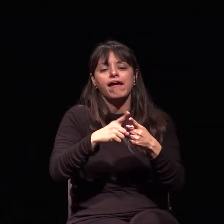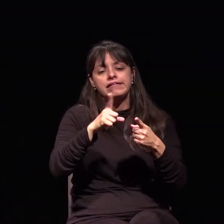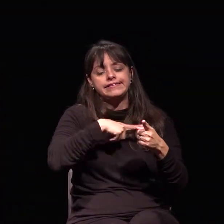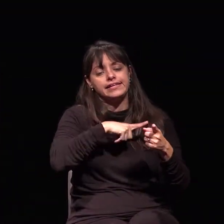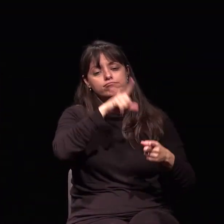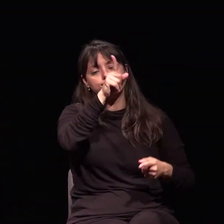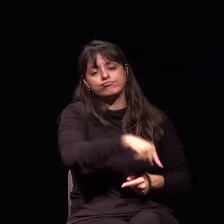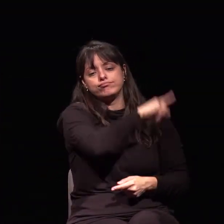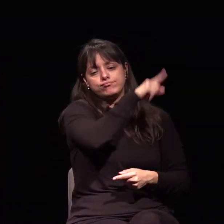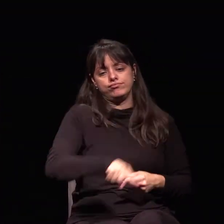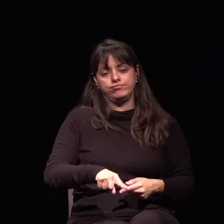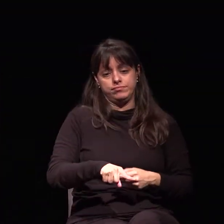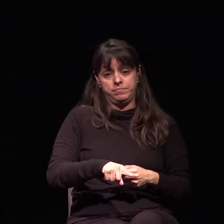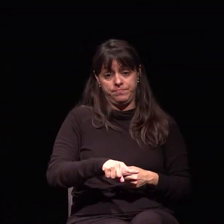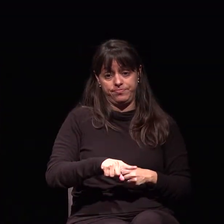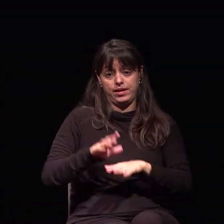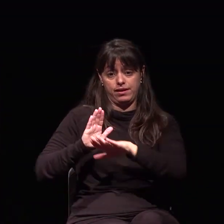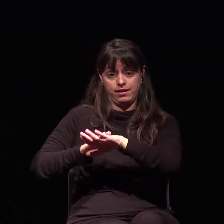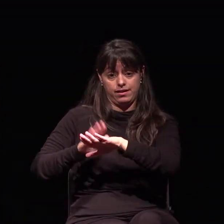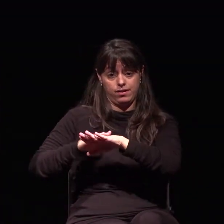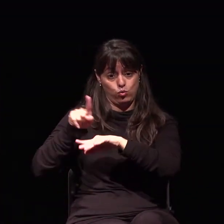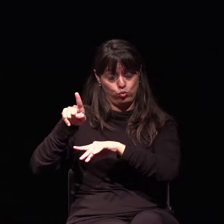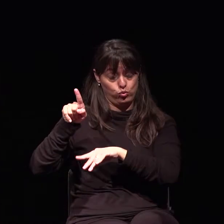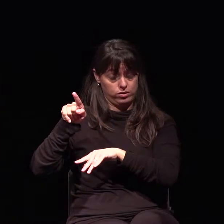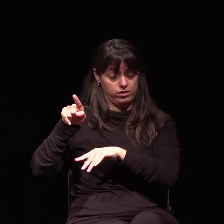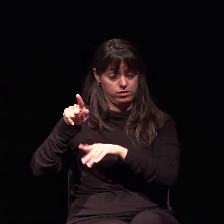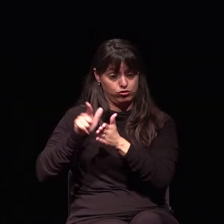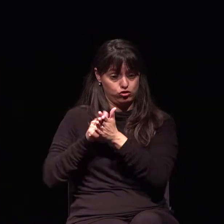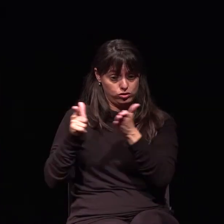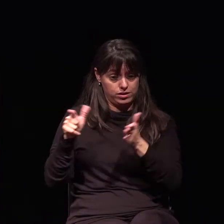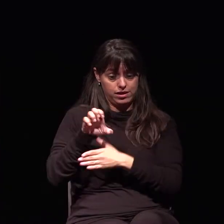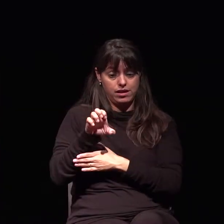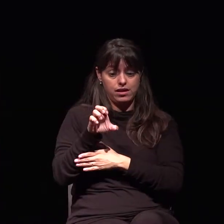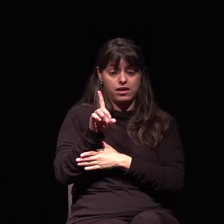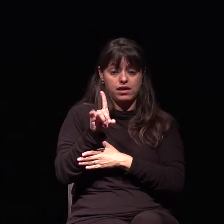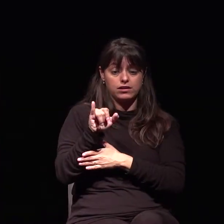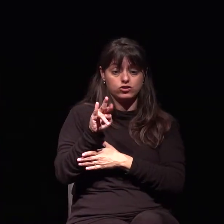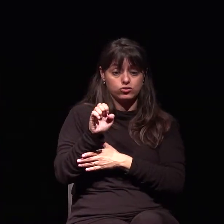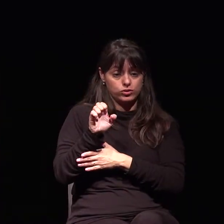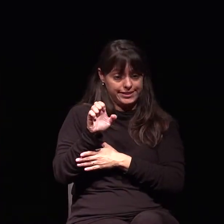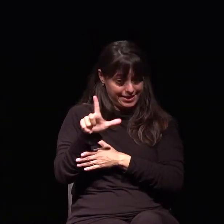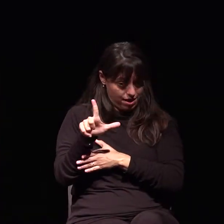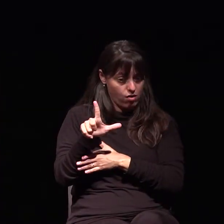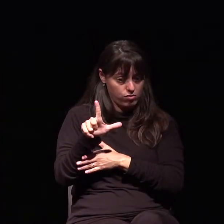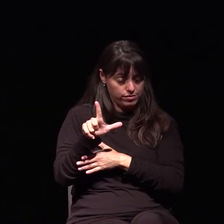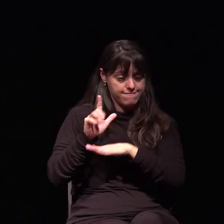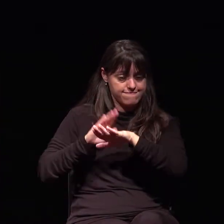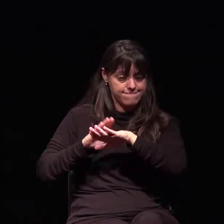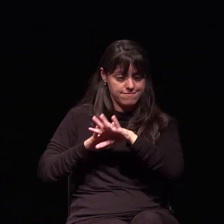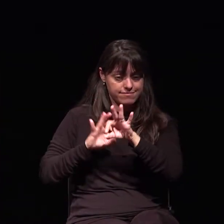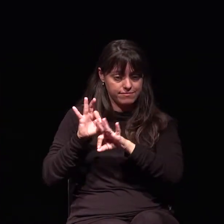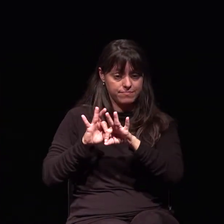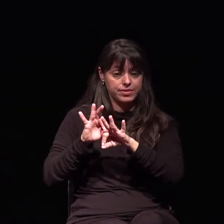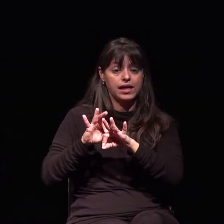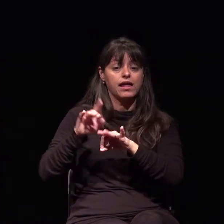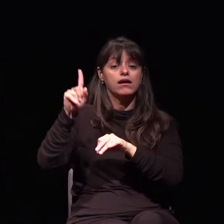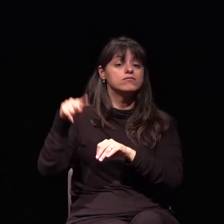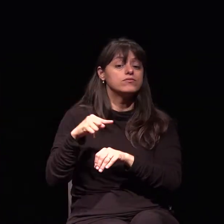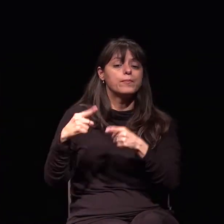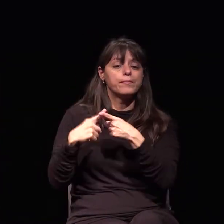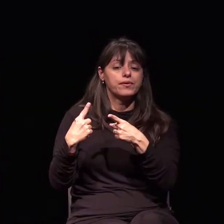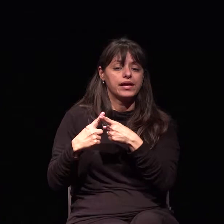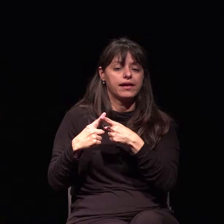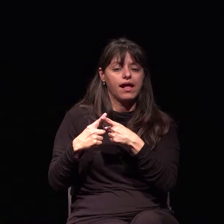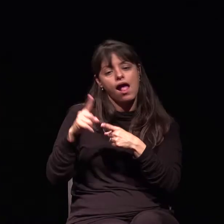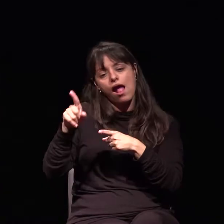foi, segundo Carlos Azevedo, que era o jornalista editorial da revista, editor da revista, ele disse que